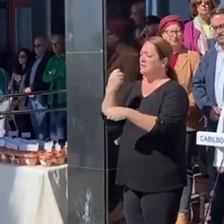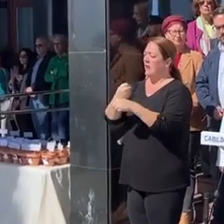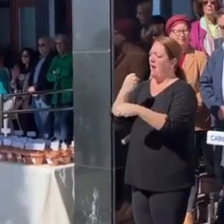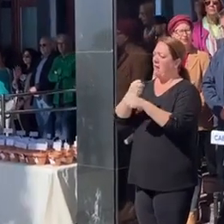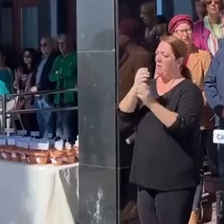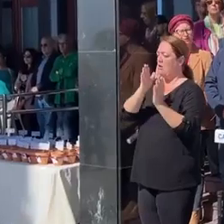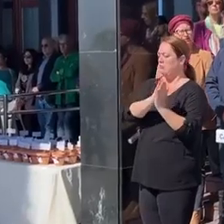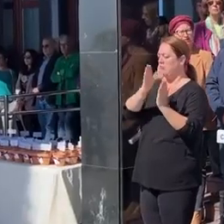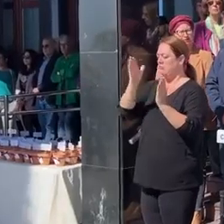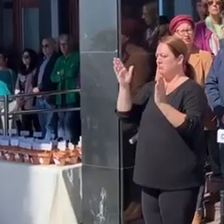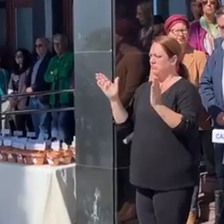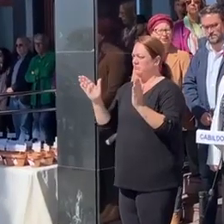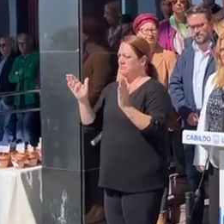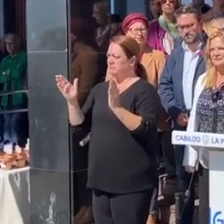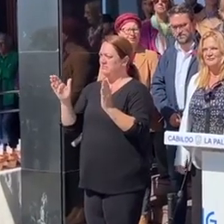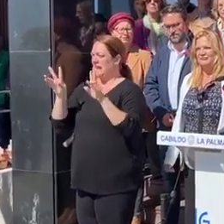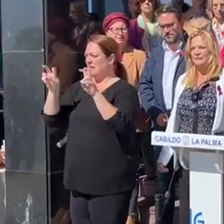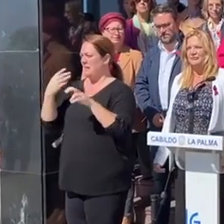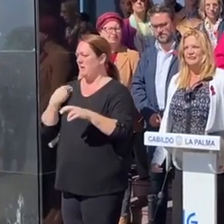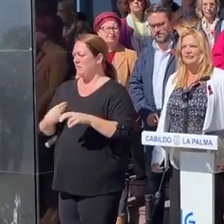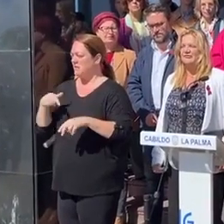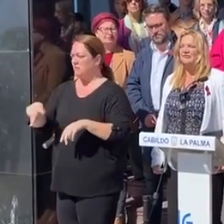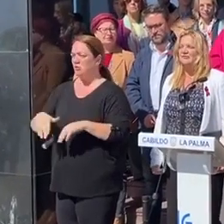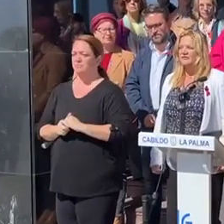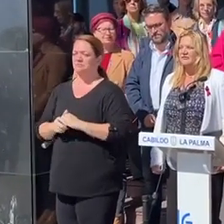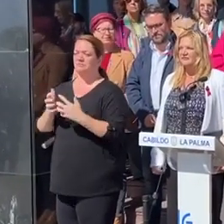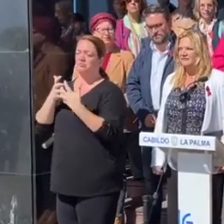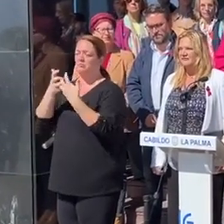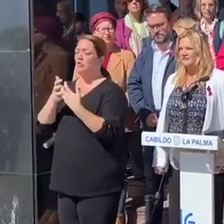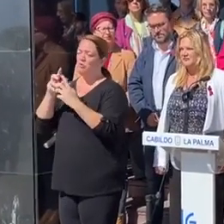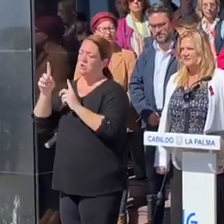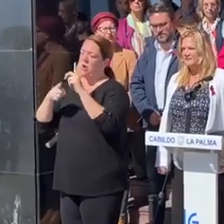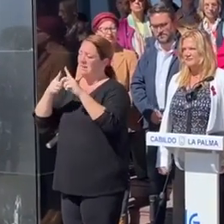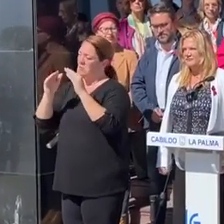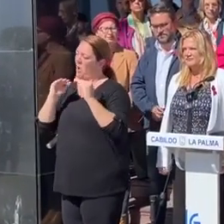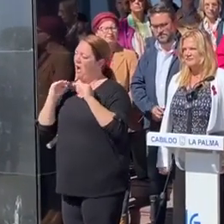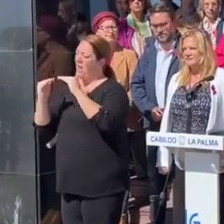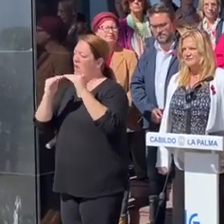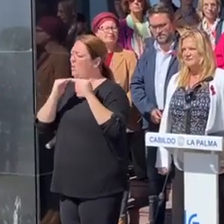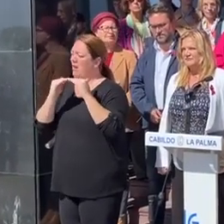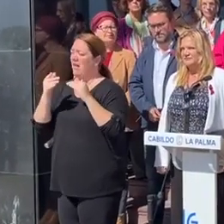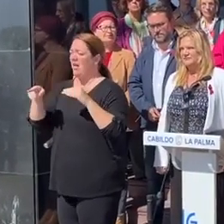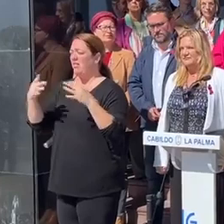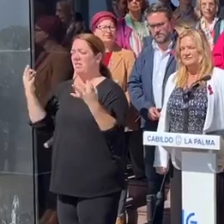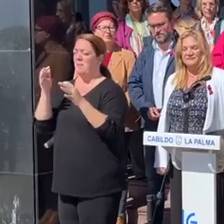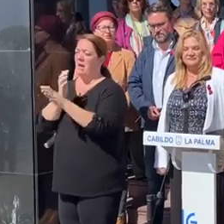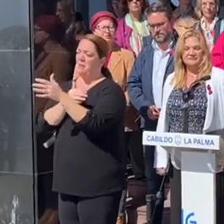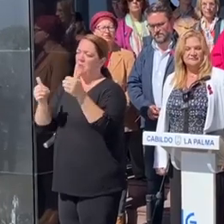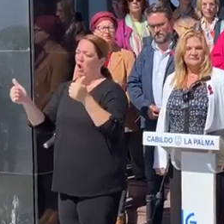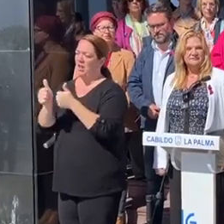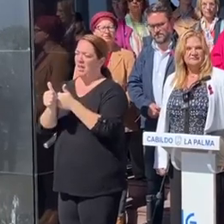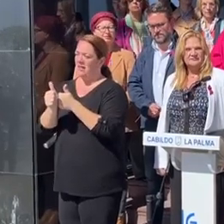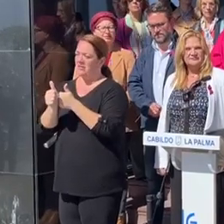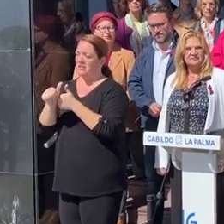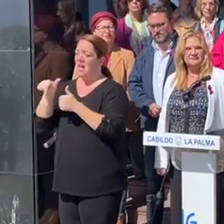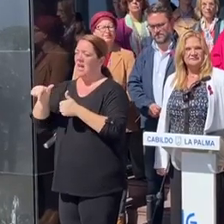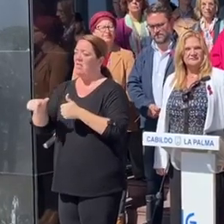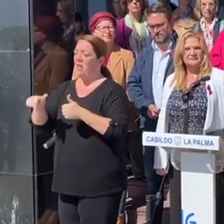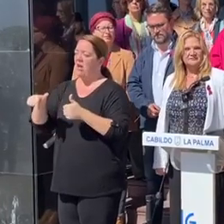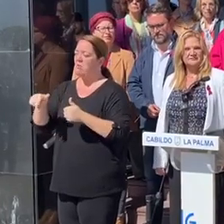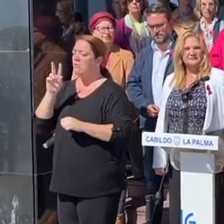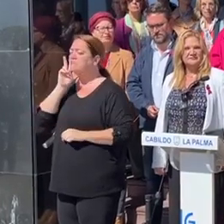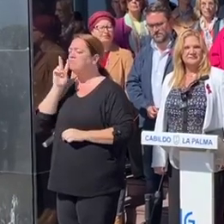que realizan en esta línea. La lucha por la igualdad debe ser prioritaria y estar plasmada